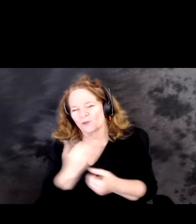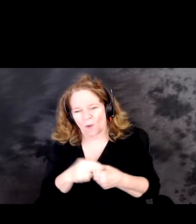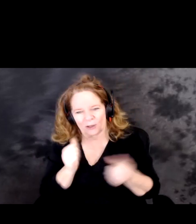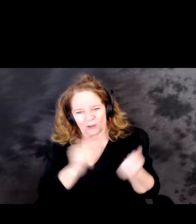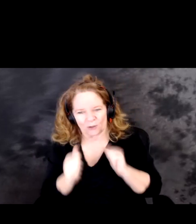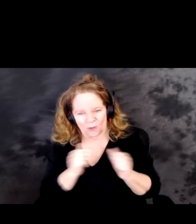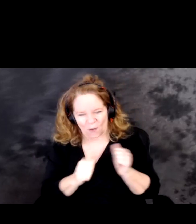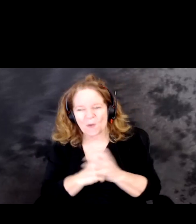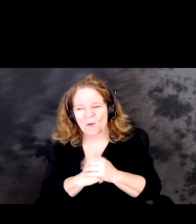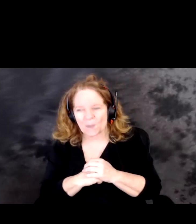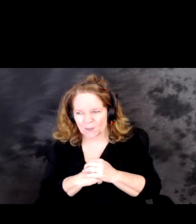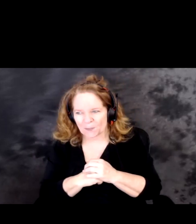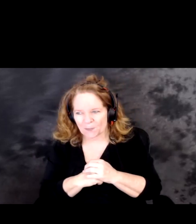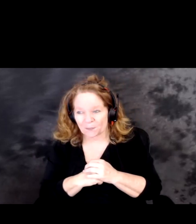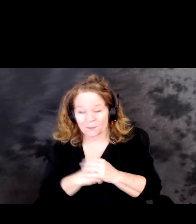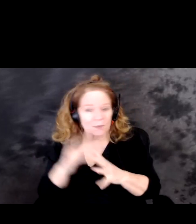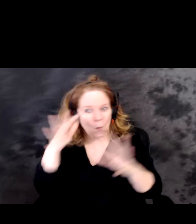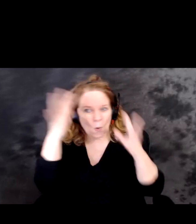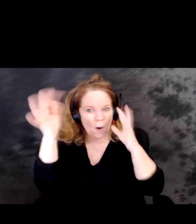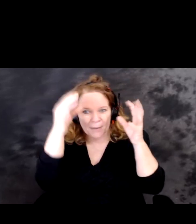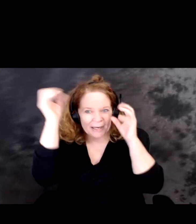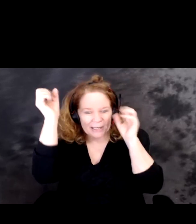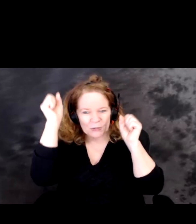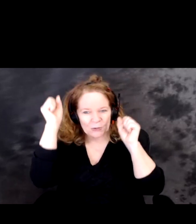encanta tenerte aquí en nuestra hora del cuento.